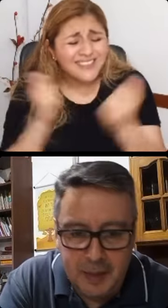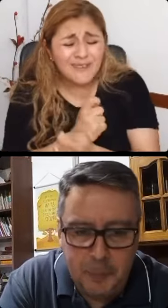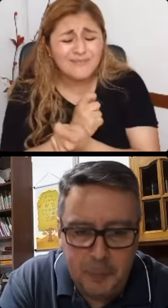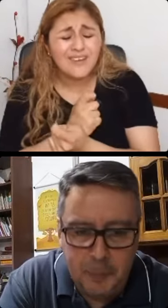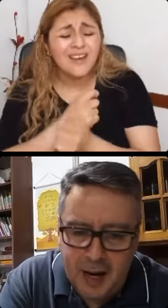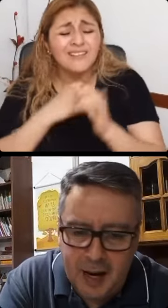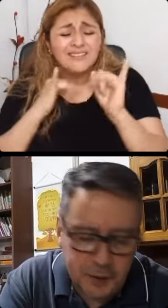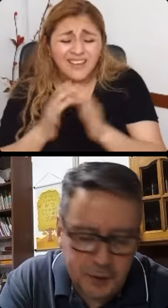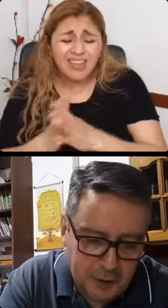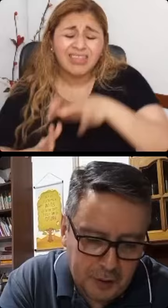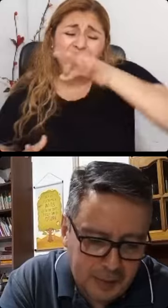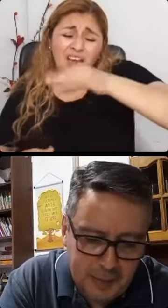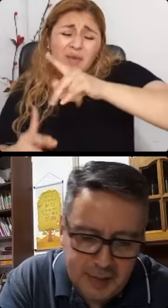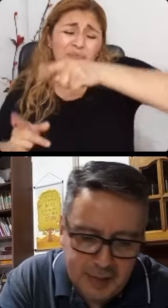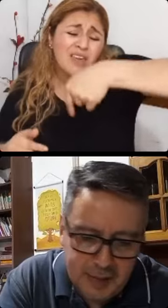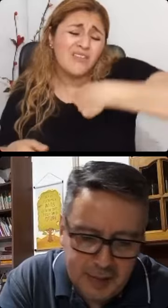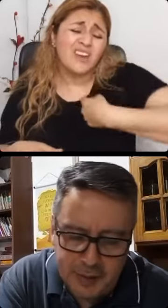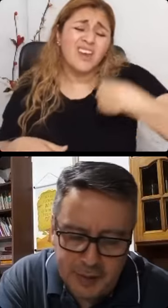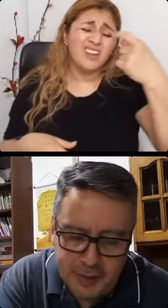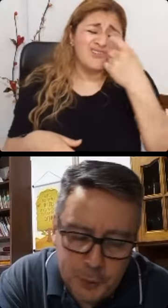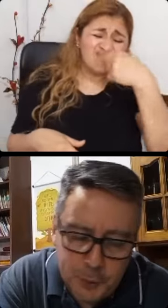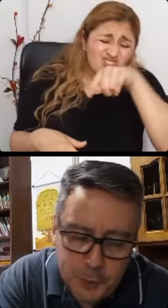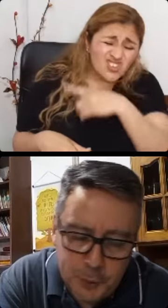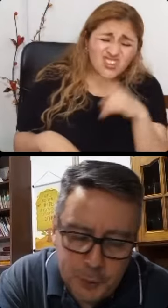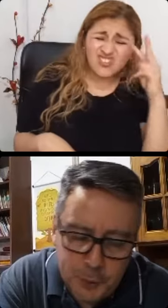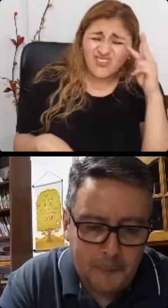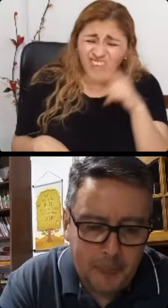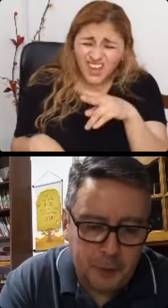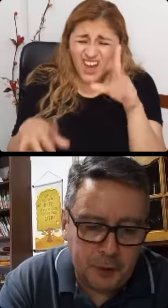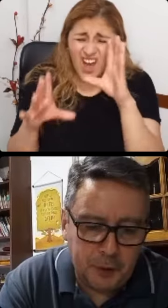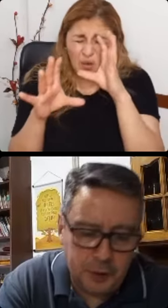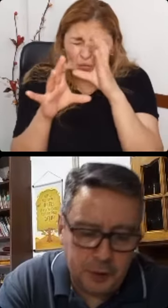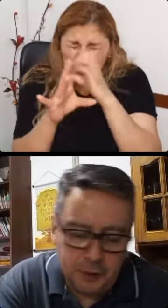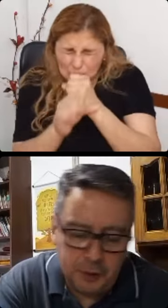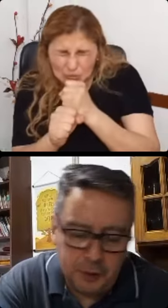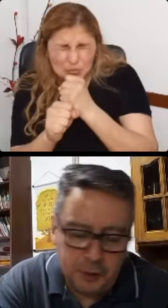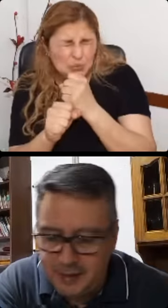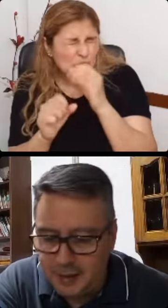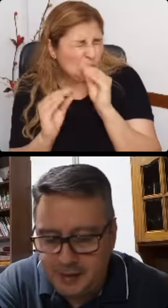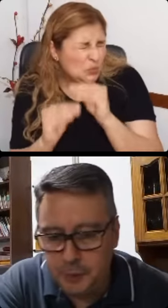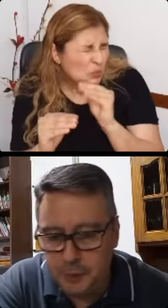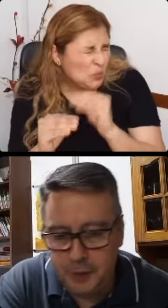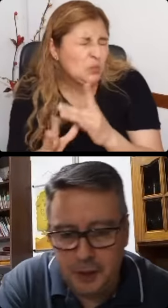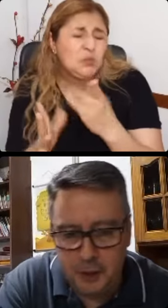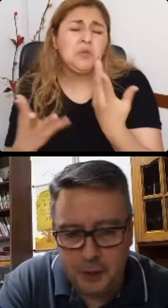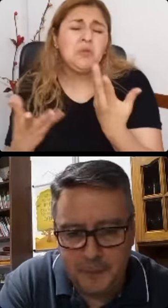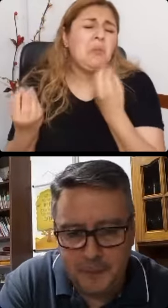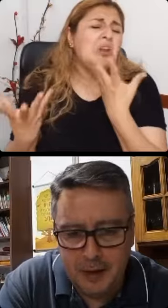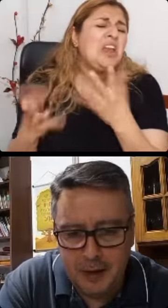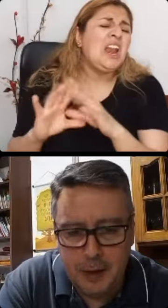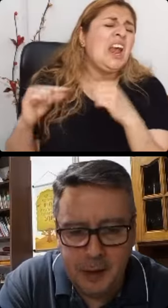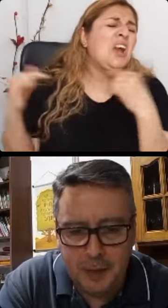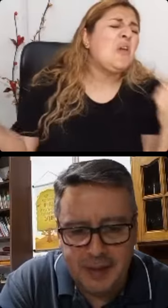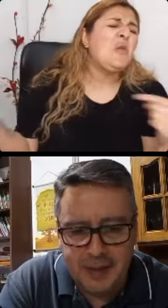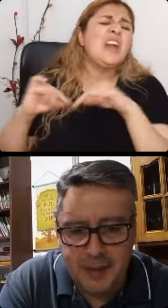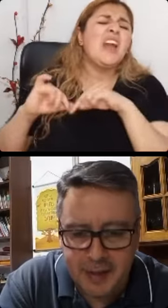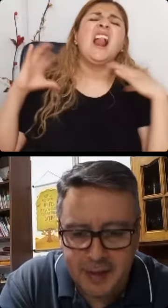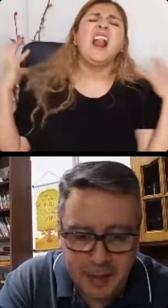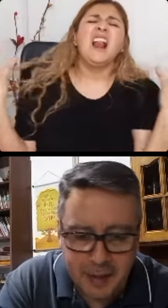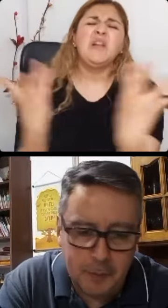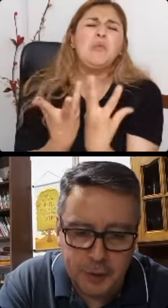viciados Señor están viciados están sucios por todo lo que pasa en el mundo Señor y muchas